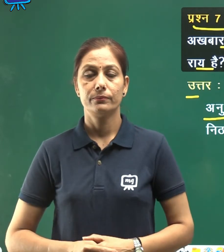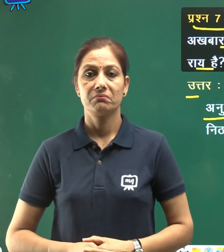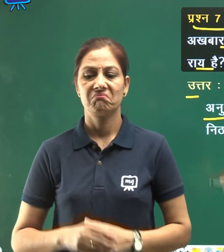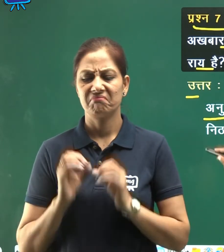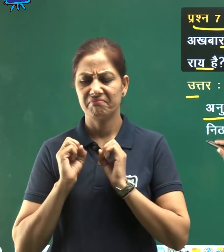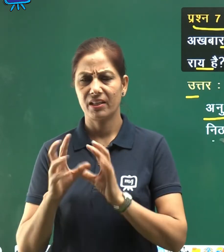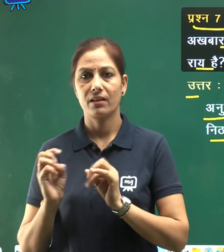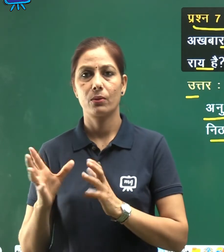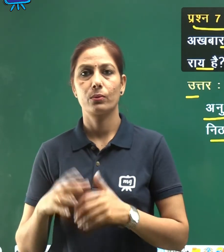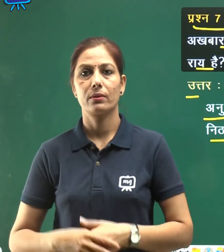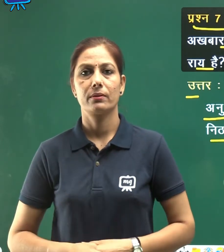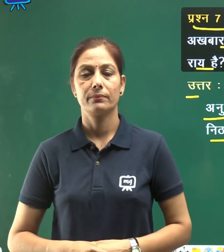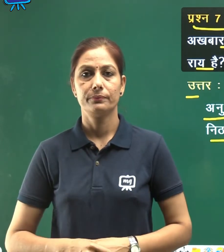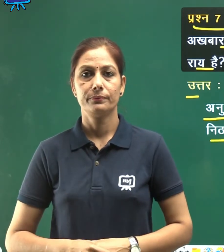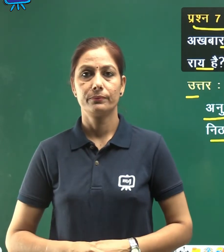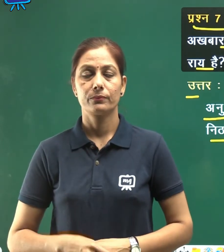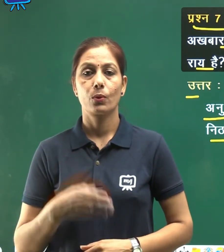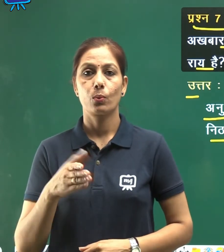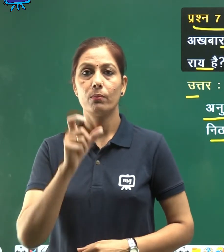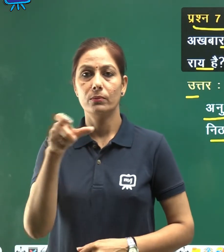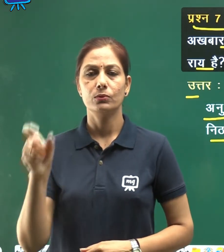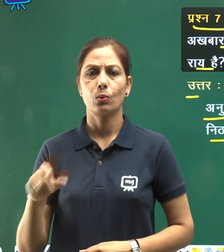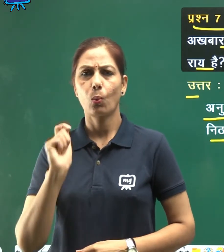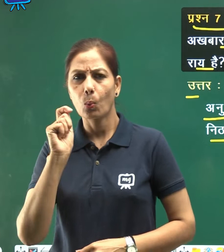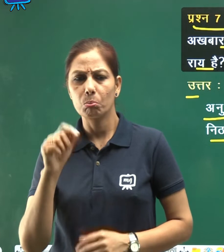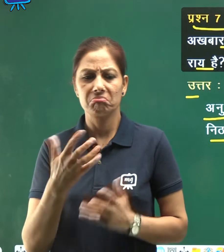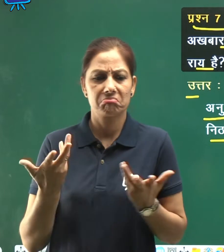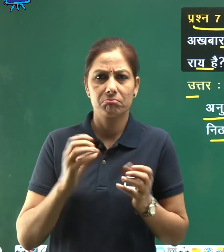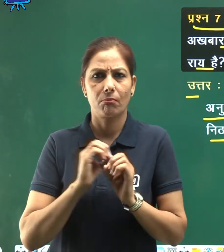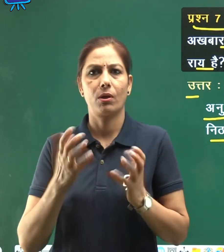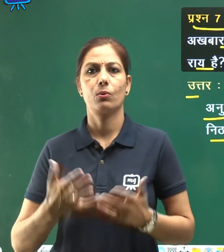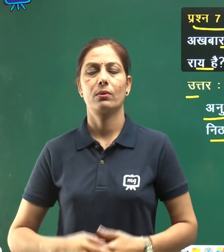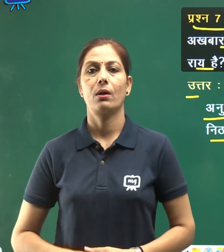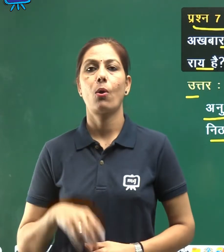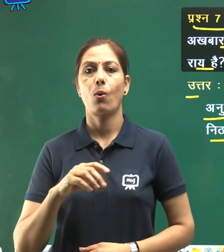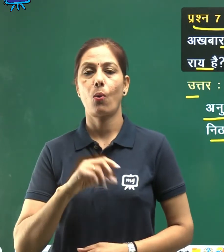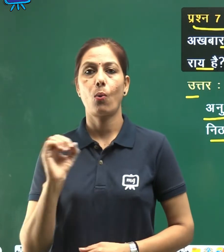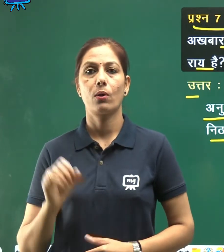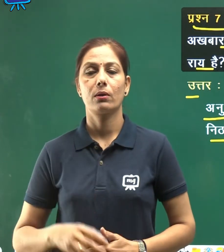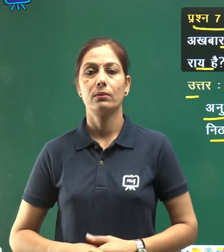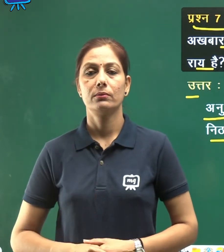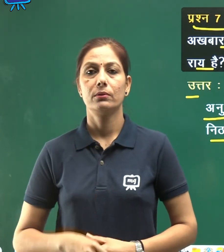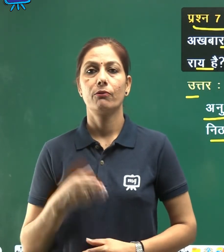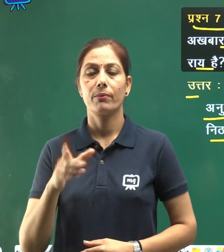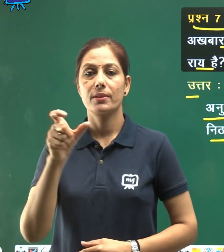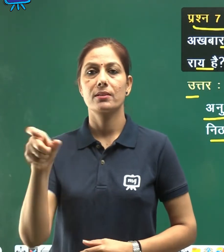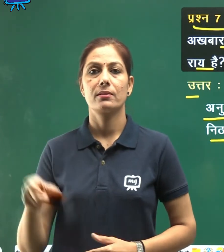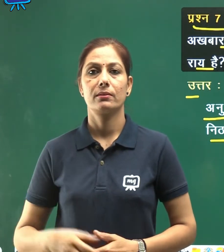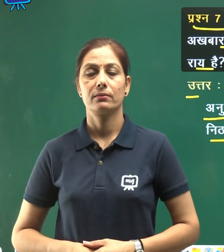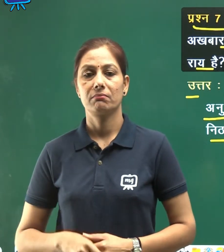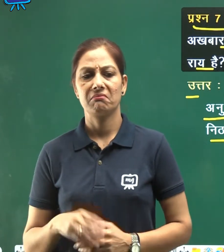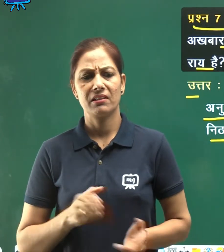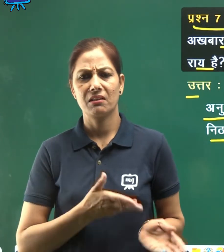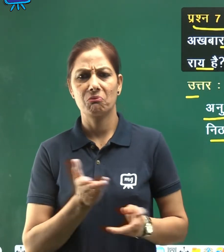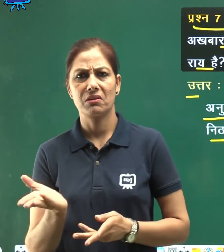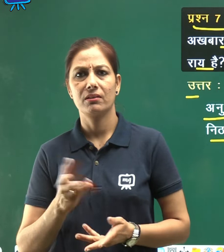निठल्ले होते हैं, उन्हें कोई कार्य नहीं होता और वे इधर